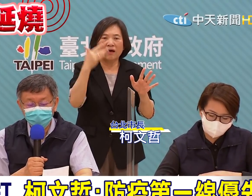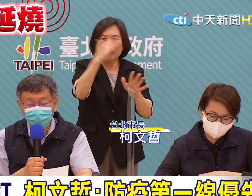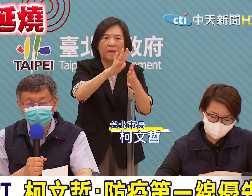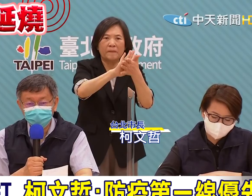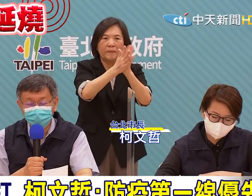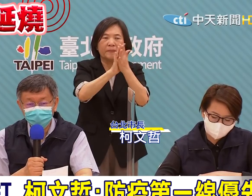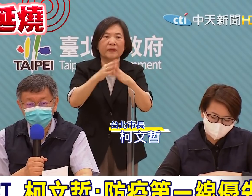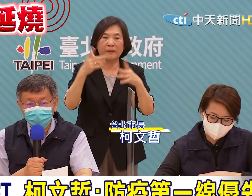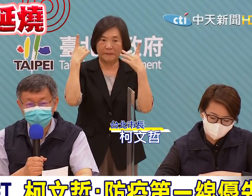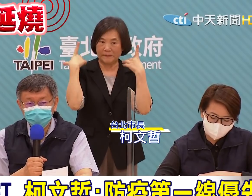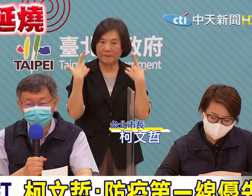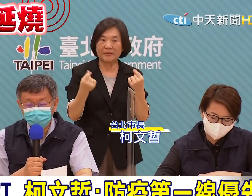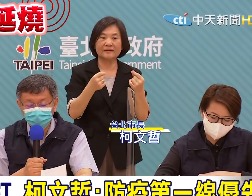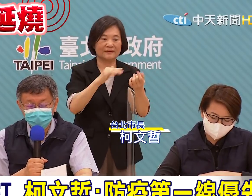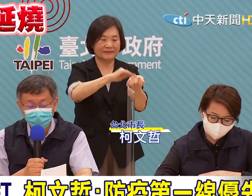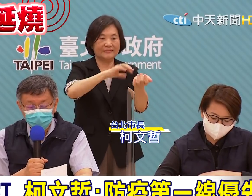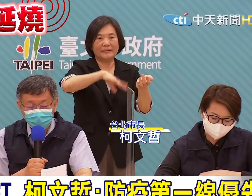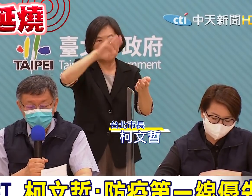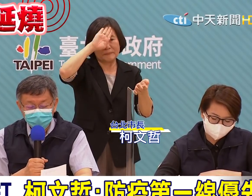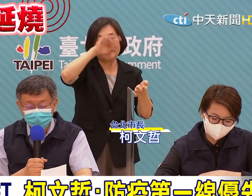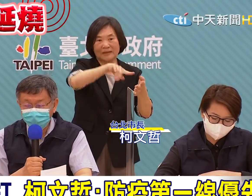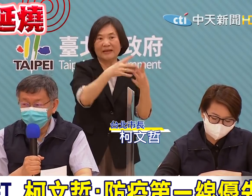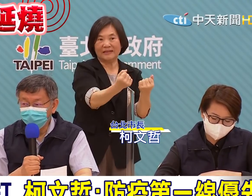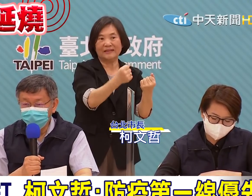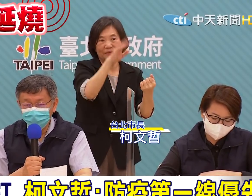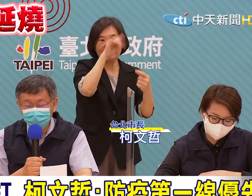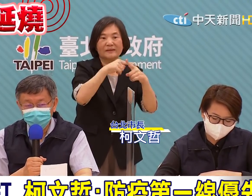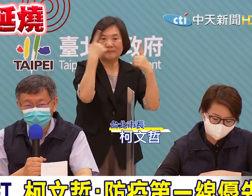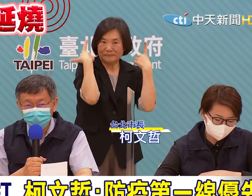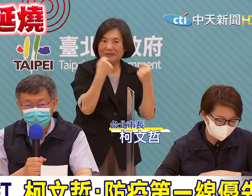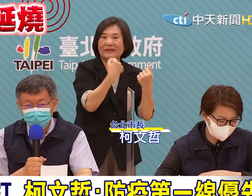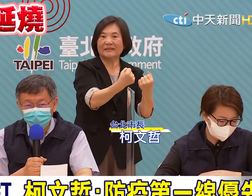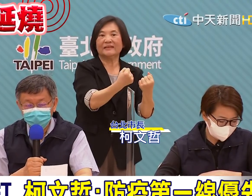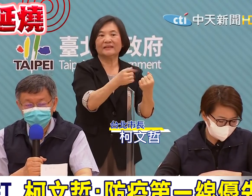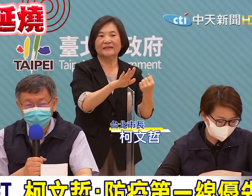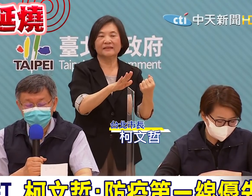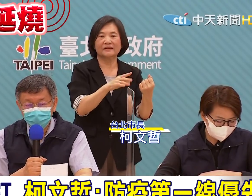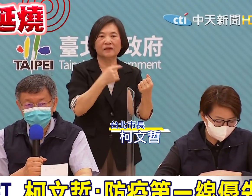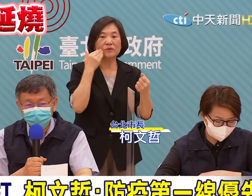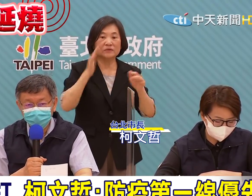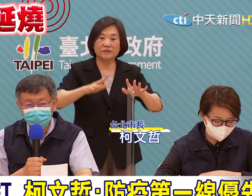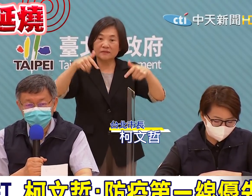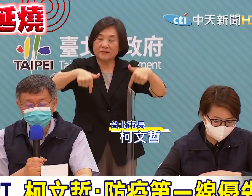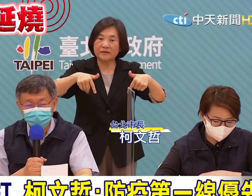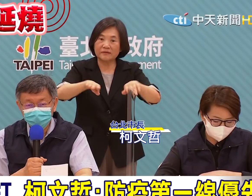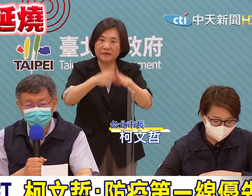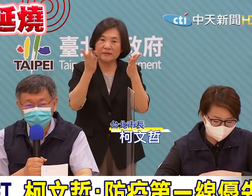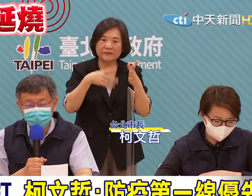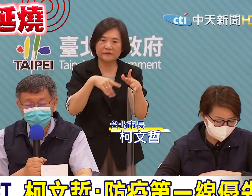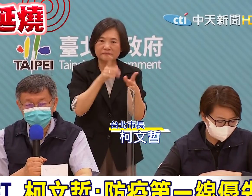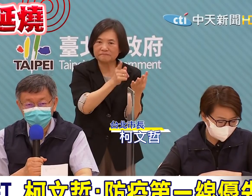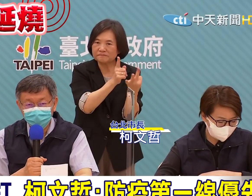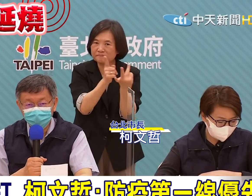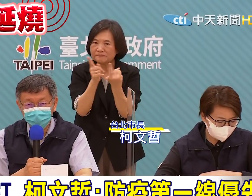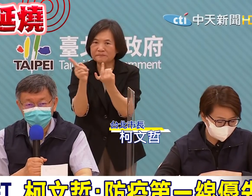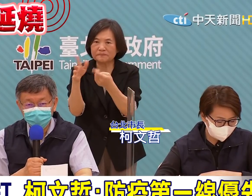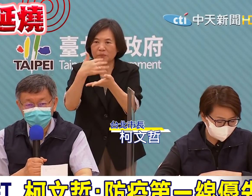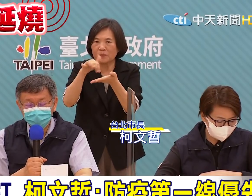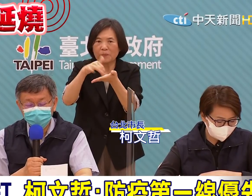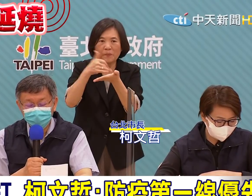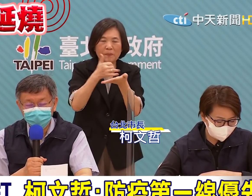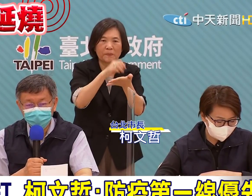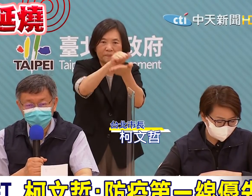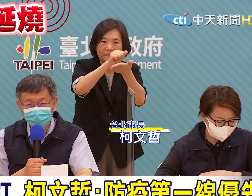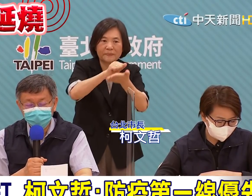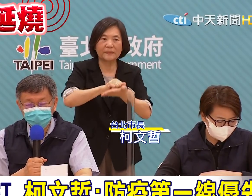哦，原来的病人都还来不及出院，所以我相信我们今天下午开始清理这个病床，你知道哦，开